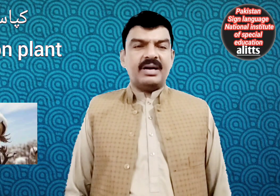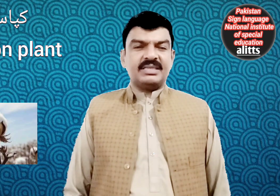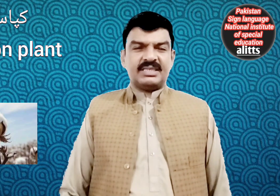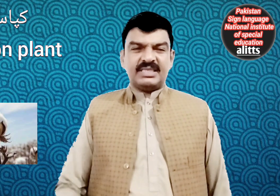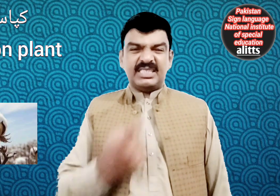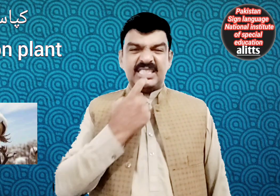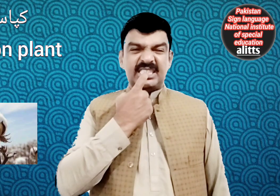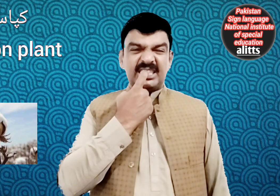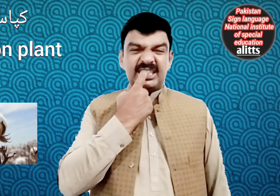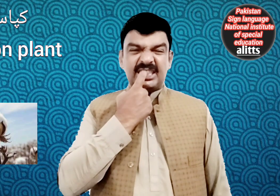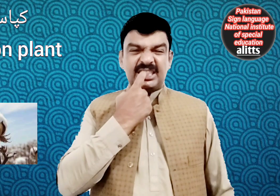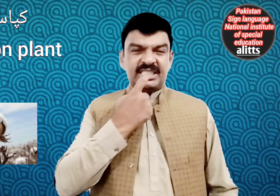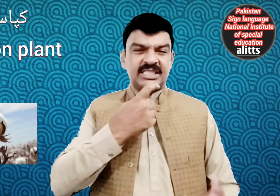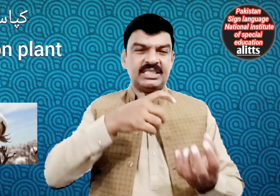कपास।